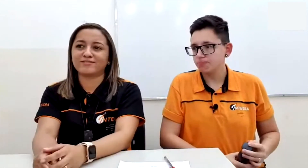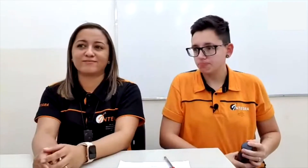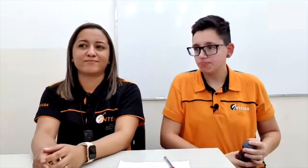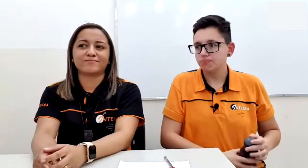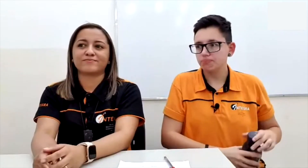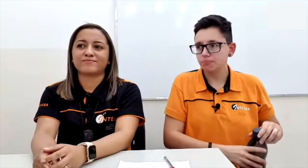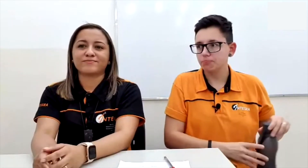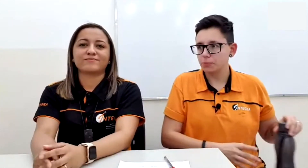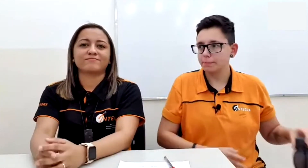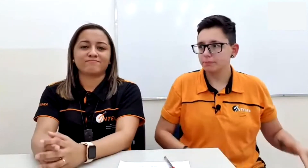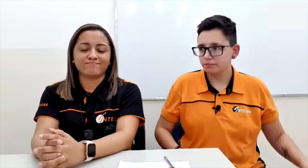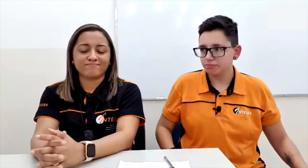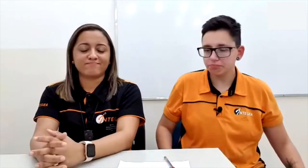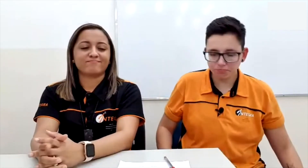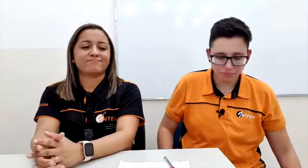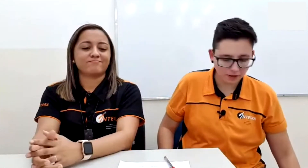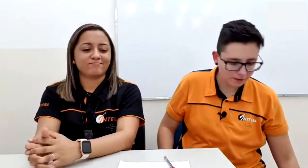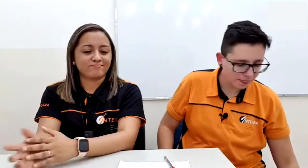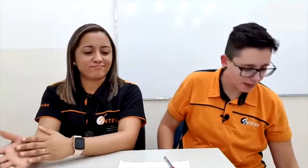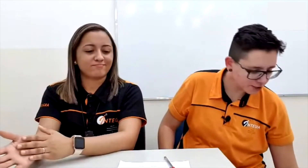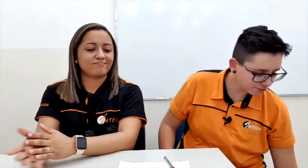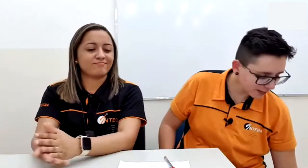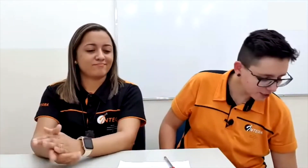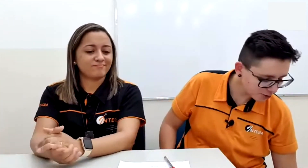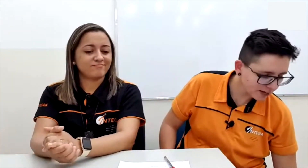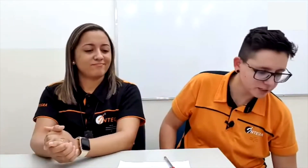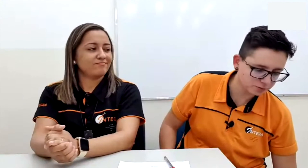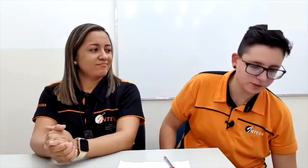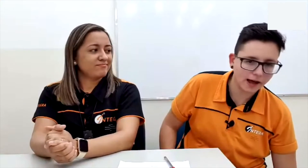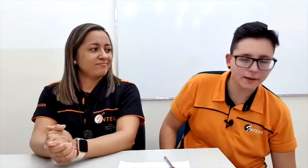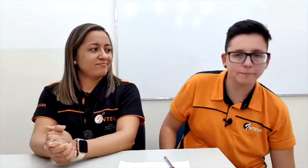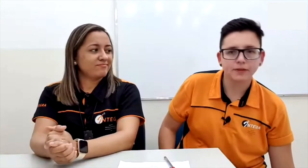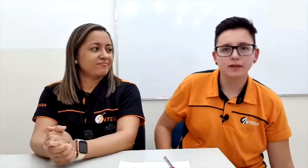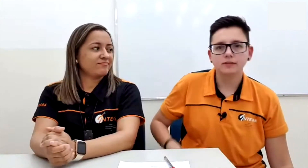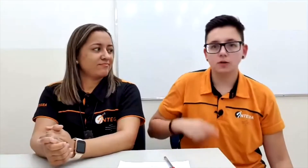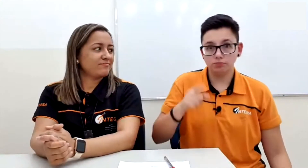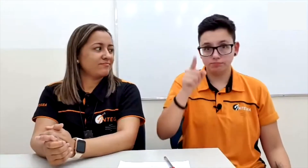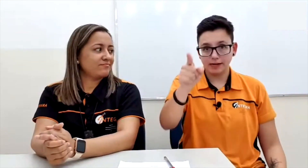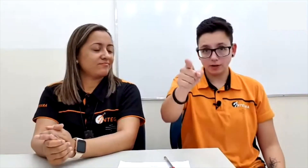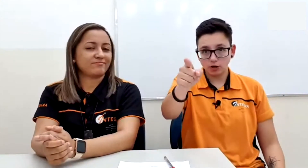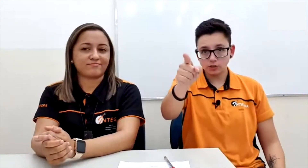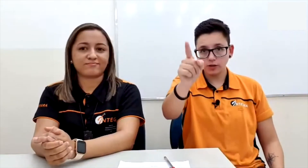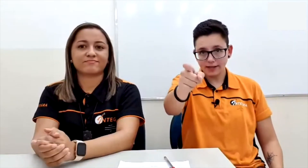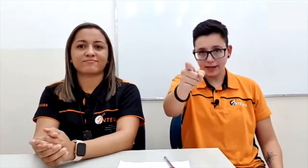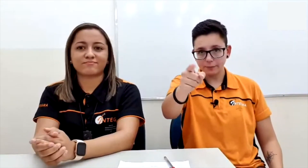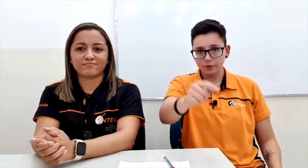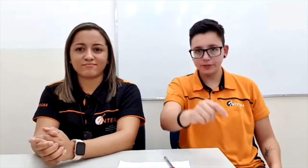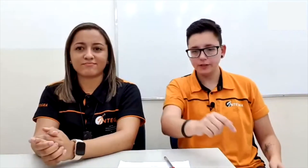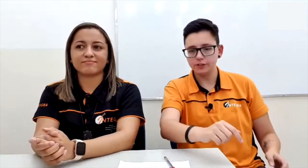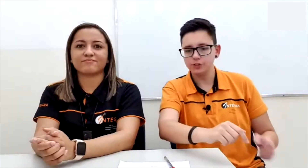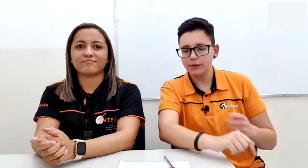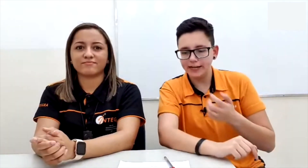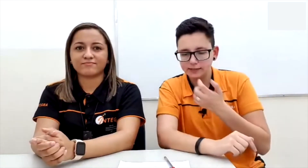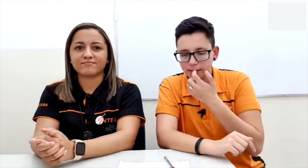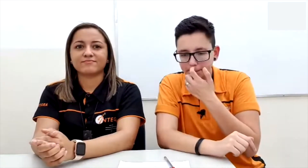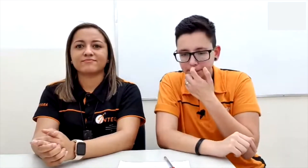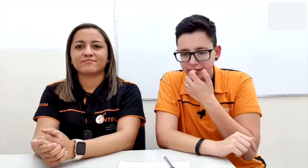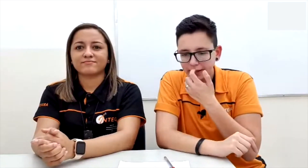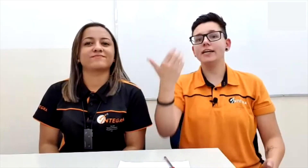muito diferente mesmo. É diferente mesmo, tá? Então, anote isso aí, é importante, beleza? E